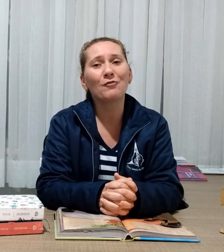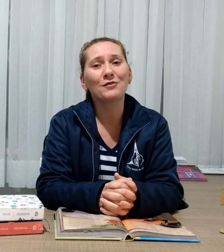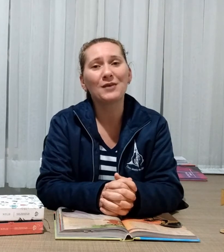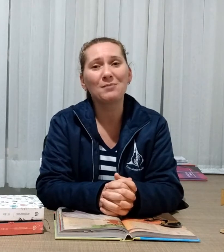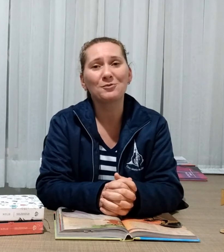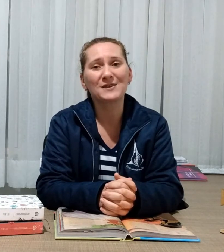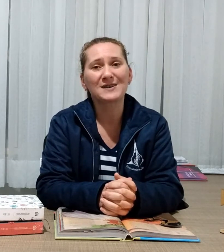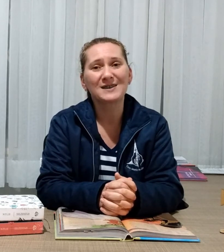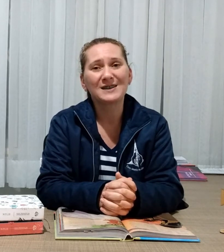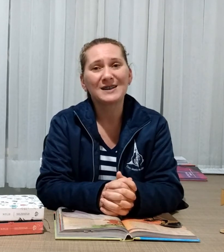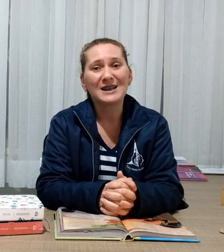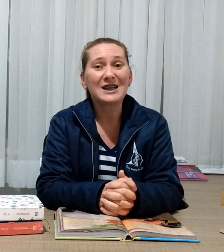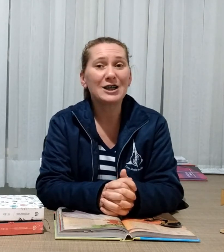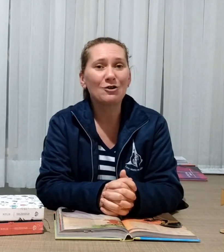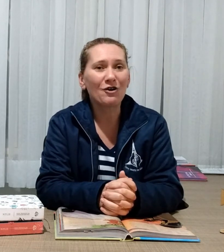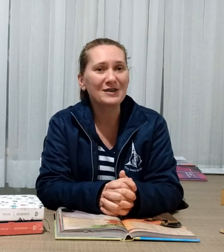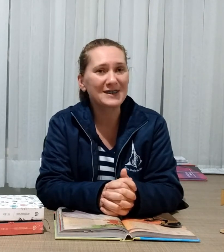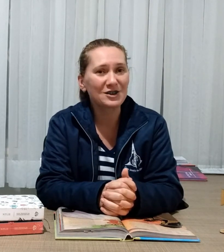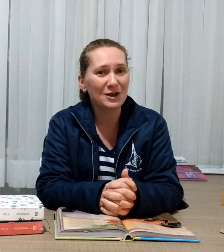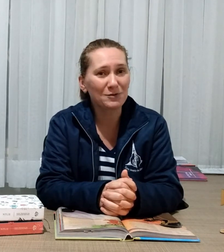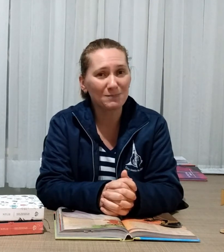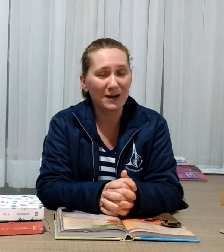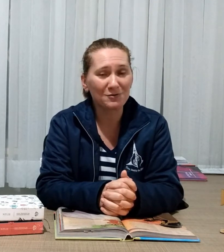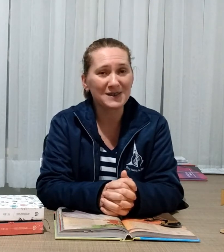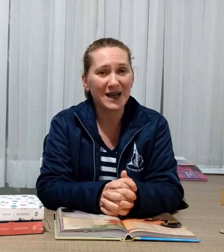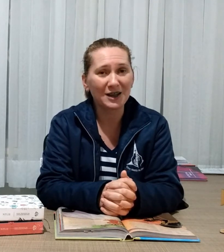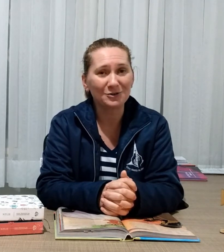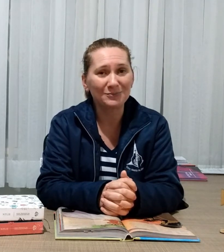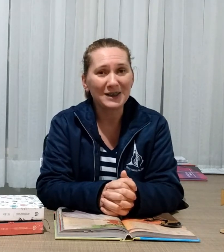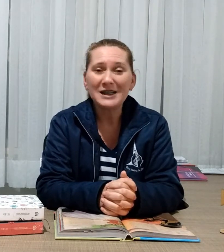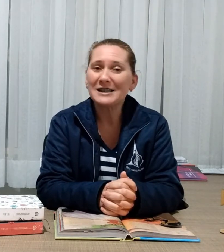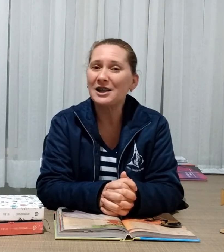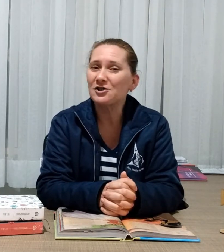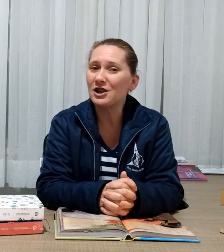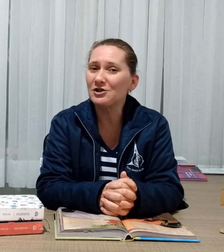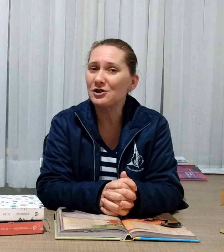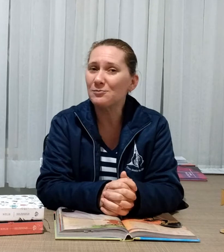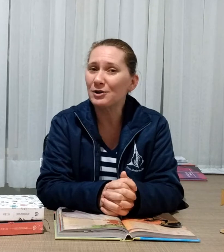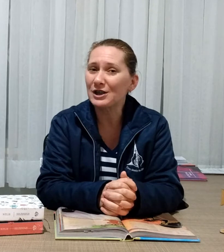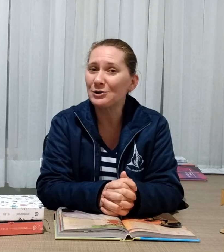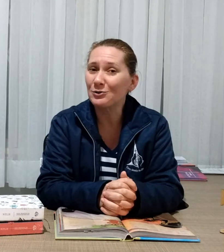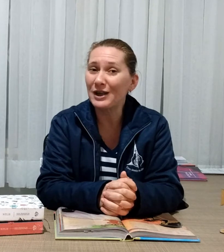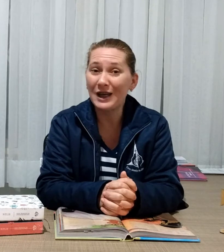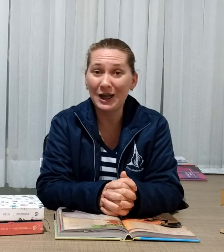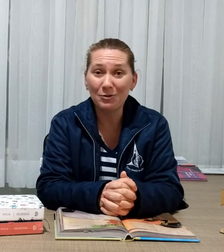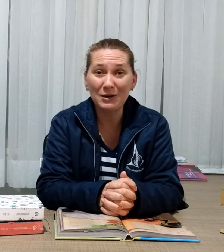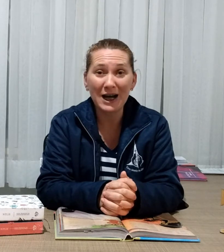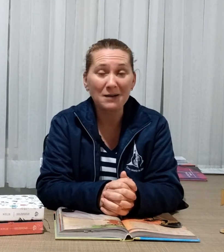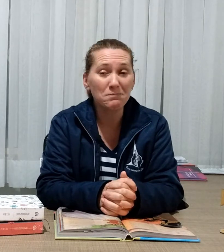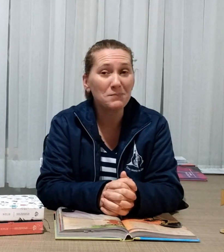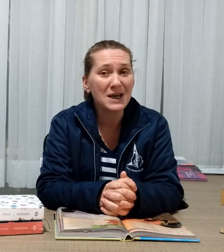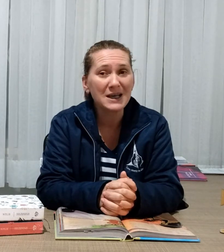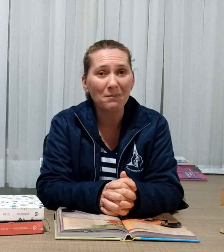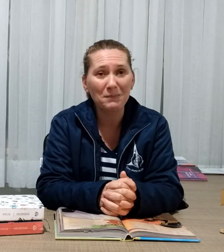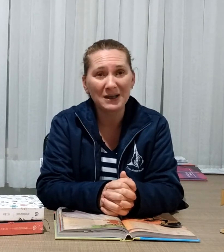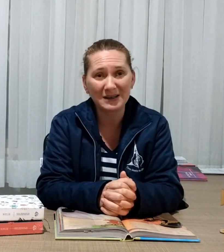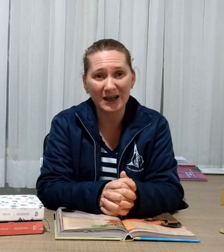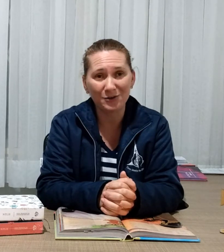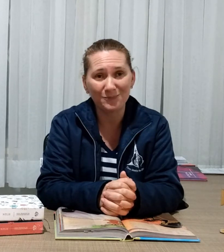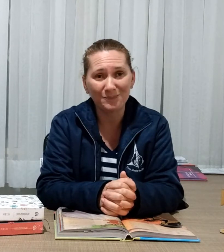mundo qual vivemos e que nós deixamos bagunçado, tem gente morando em lugar